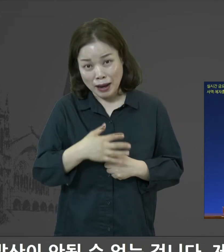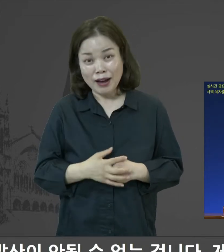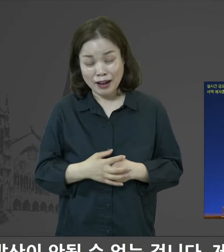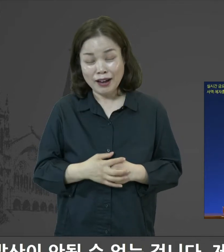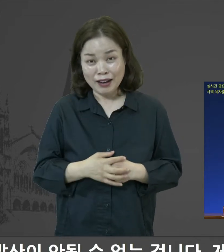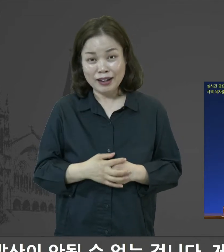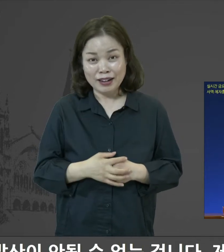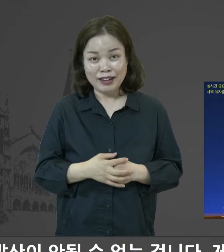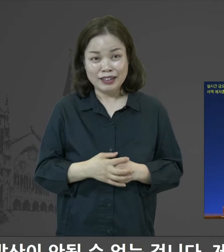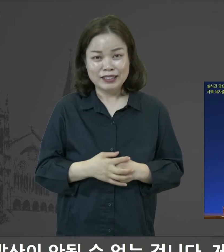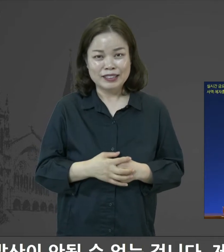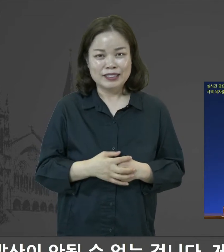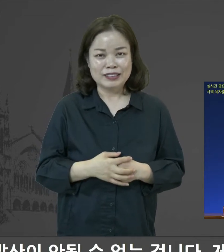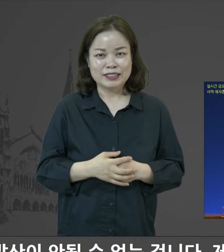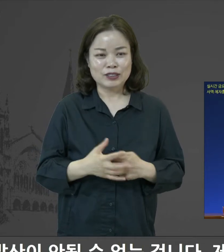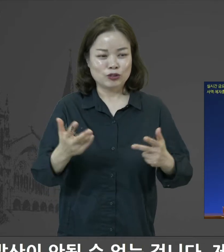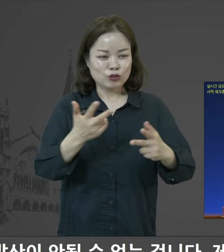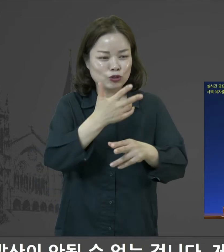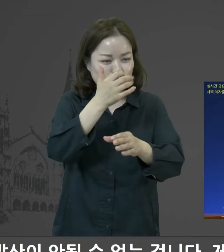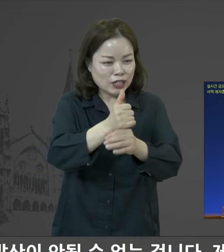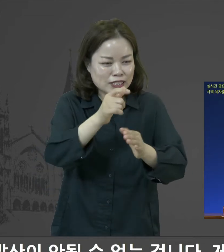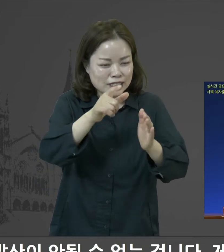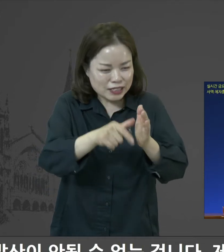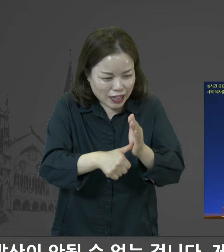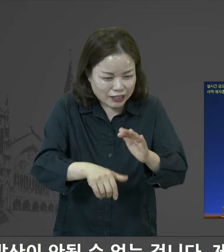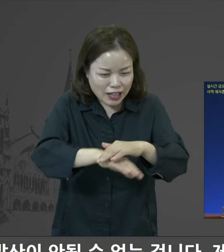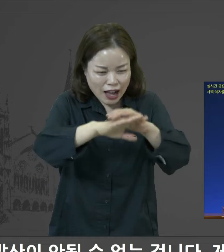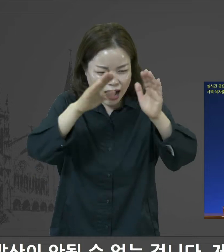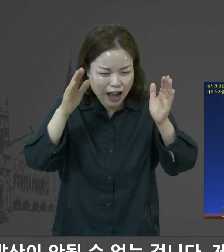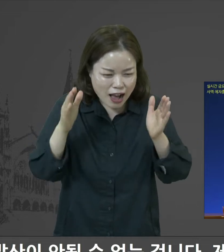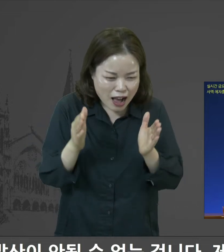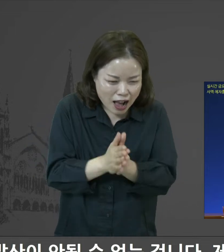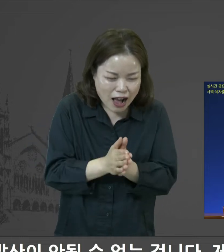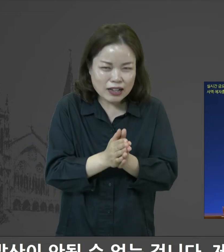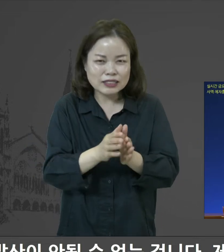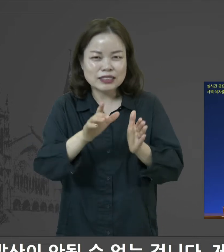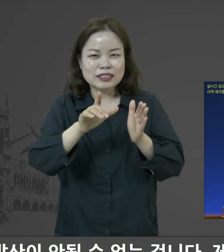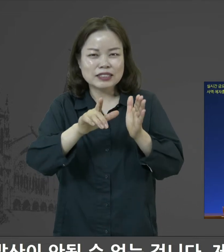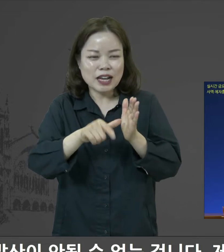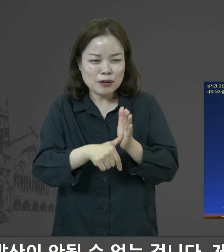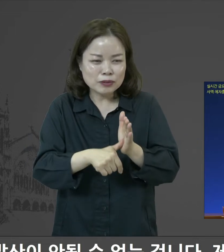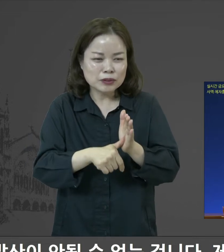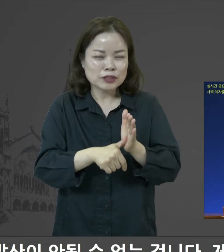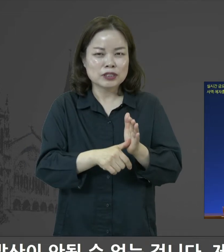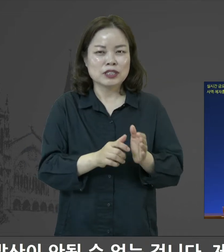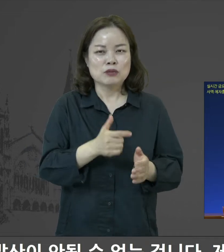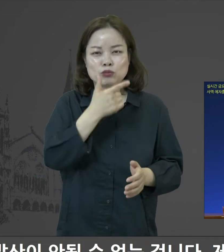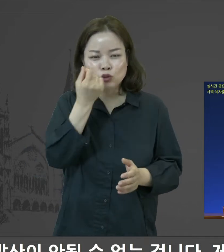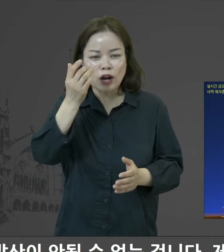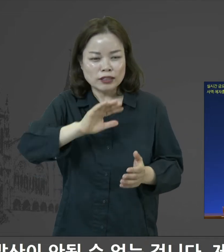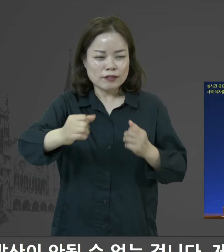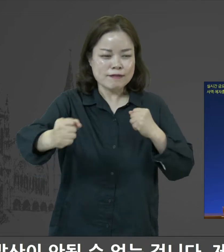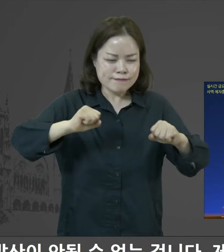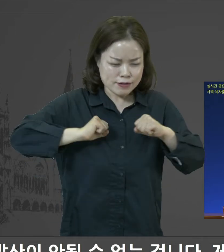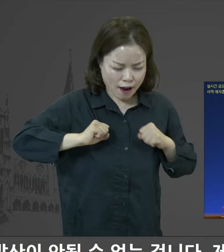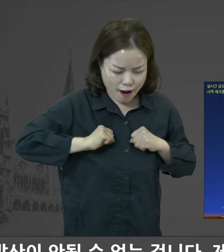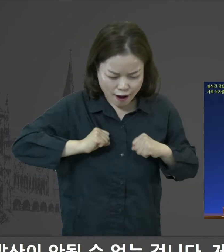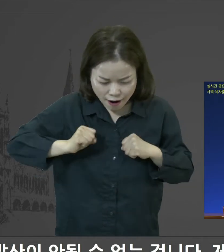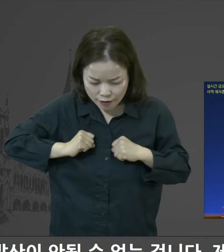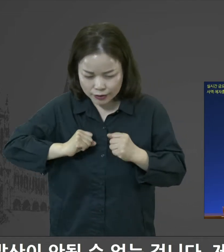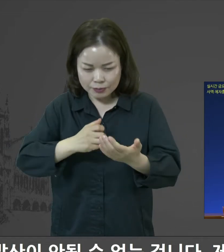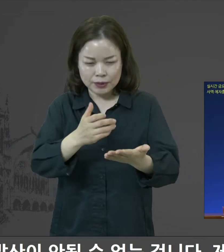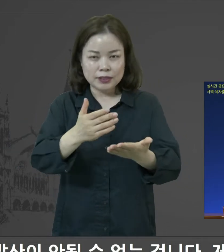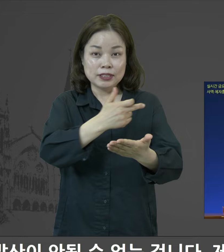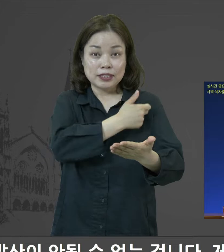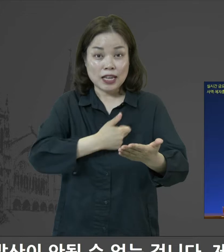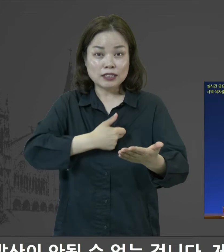하셨죠? 그냥 주중에 시간 있는 시간 다 짜 넣어서 틀어 넣어도 모자랄 만큼 열심히 하신 분들